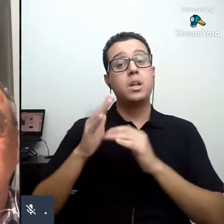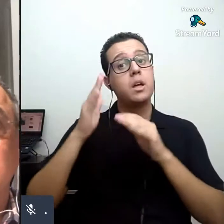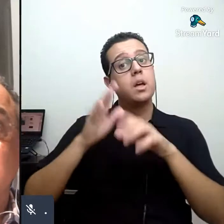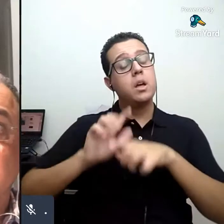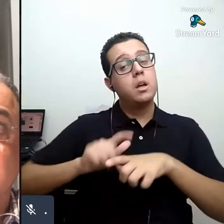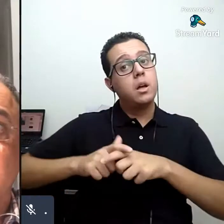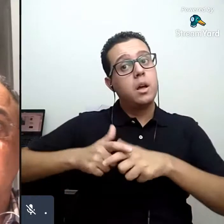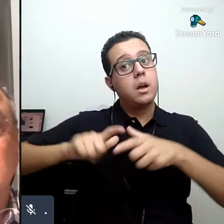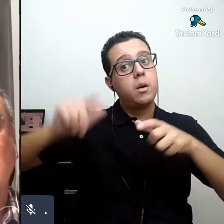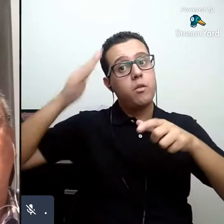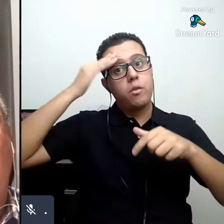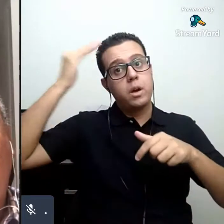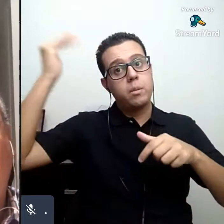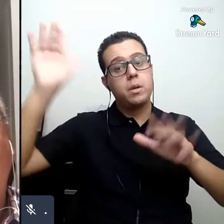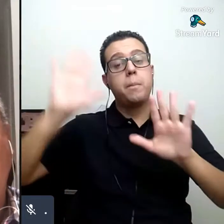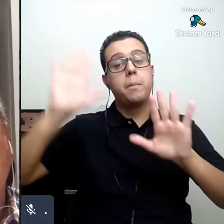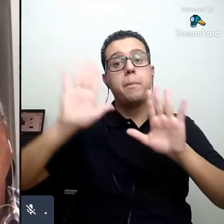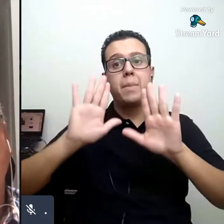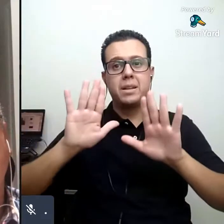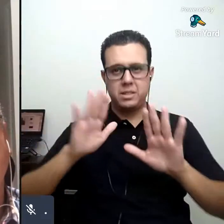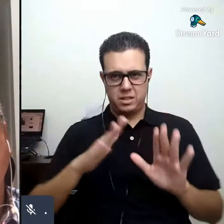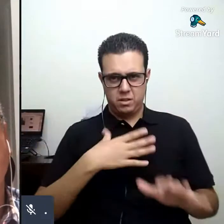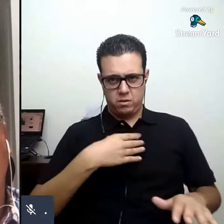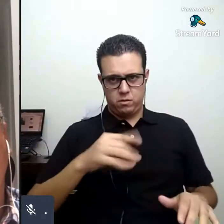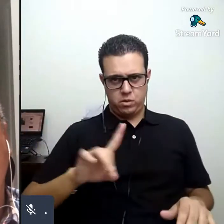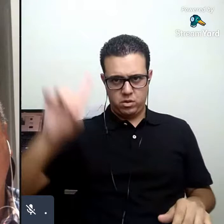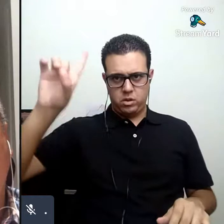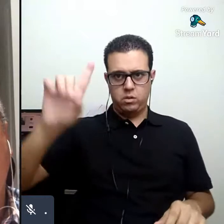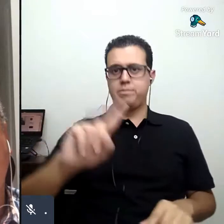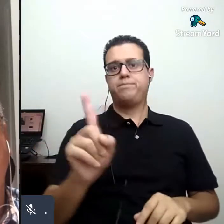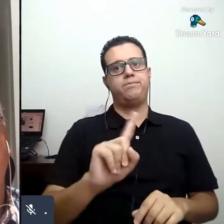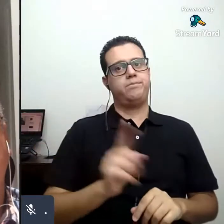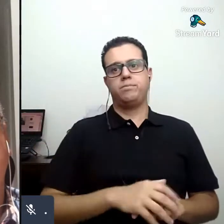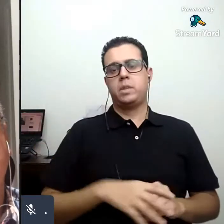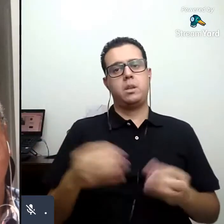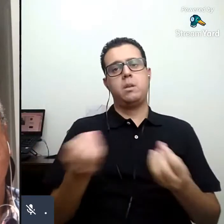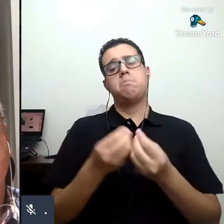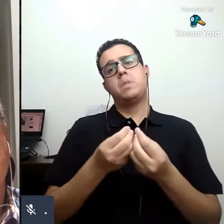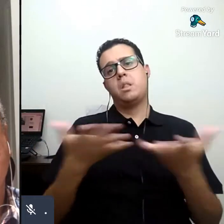a fama de filho de Deus, a fama ainda de um milagreiro.